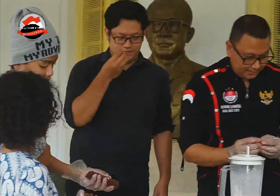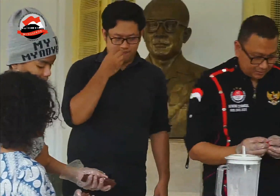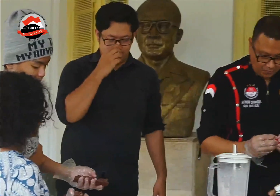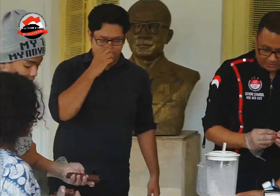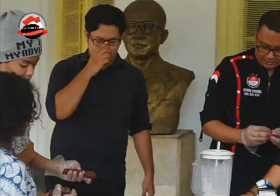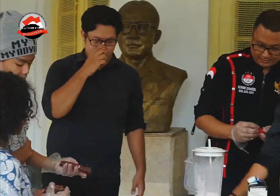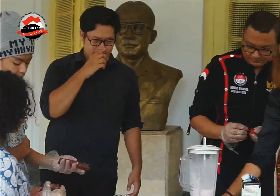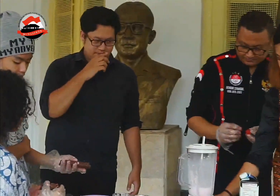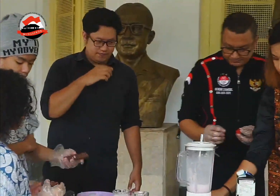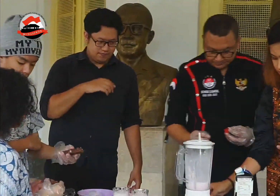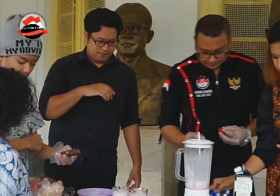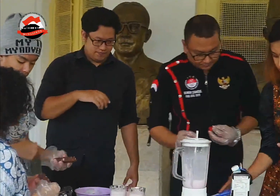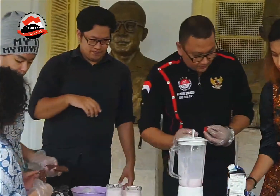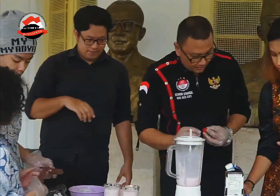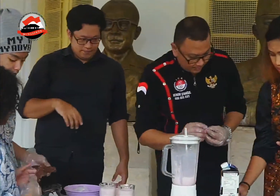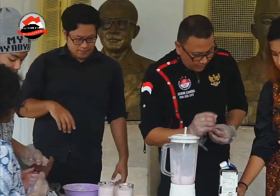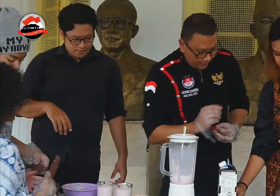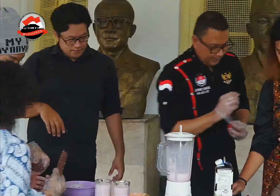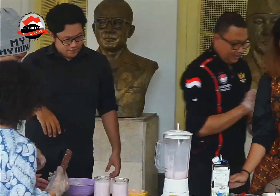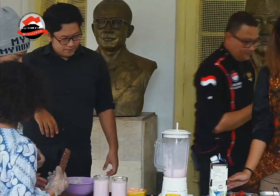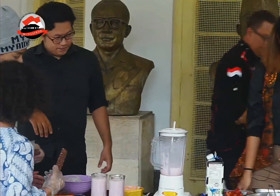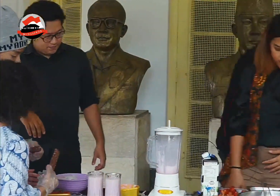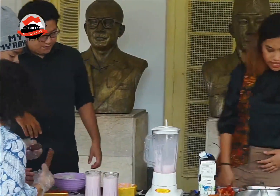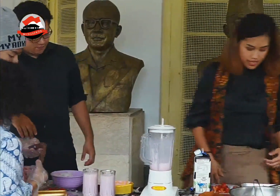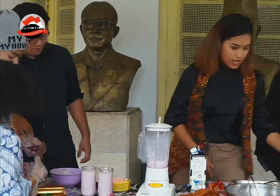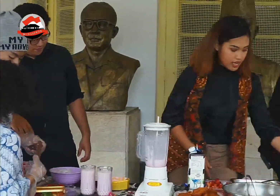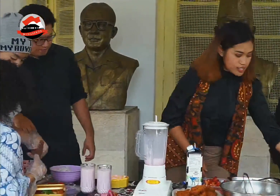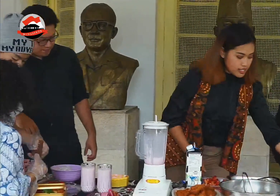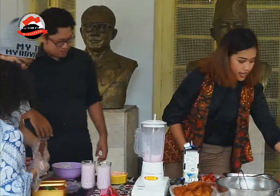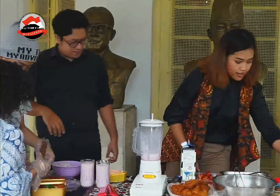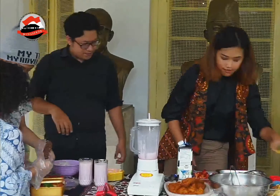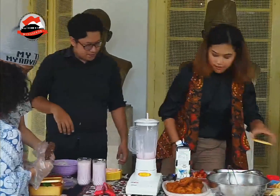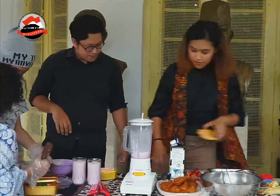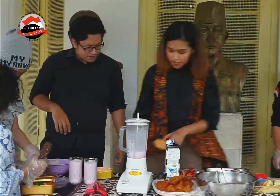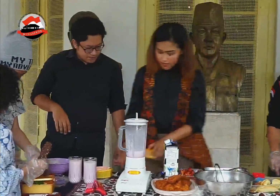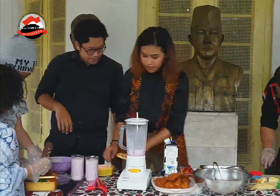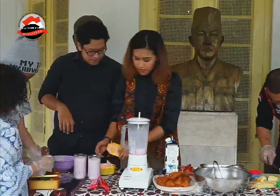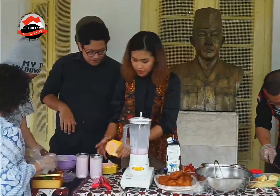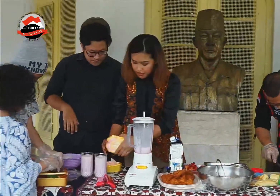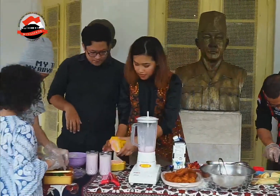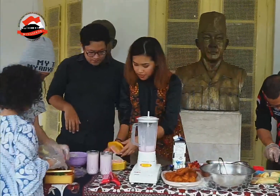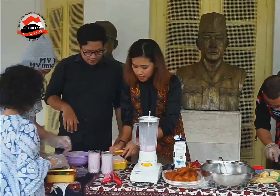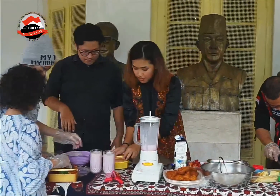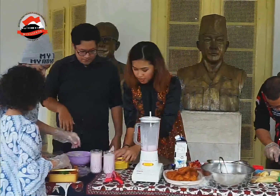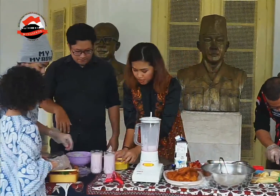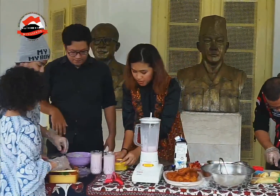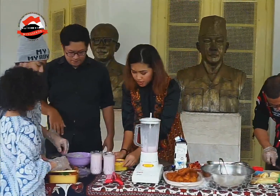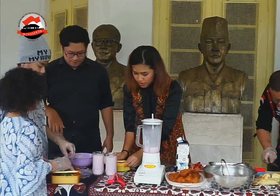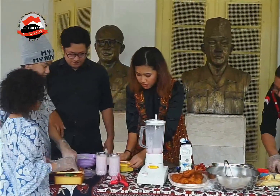ininya, stroberinya. Boleh. Oh iya, silakan, Chef.